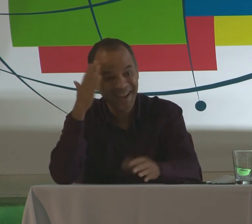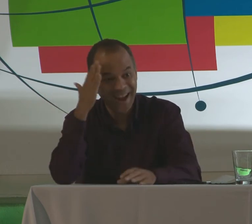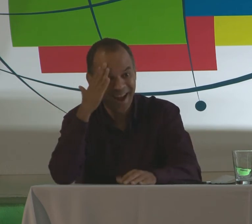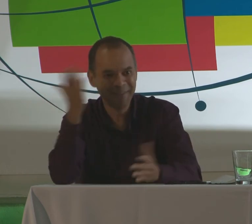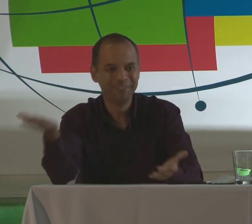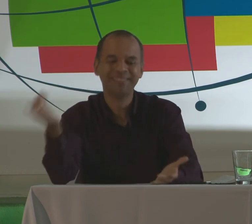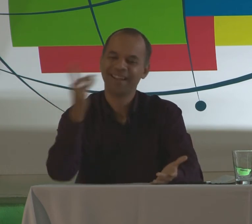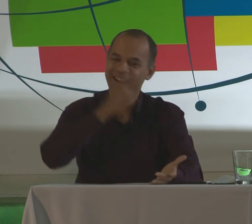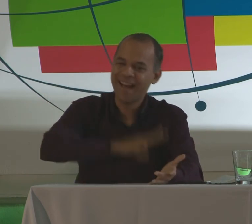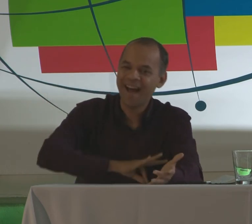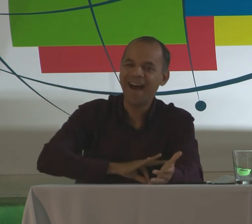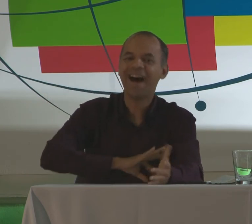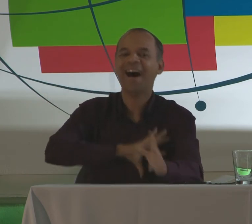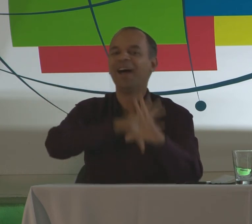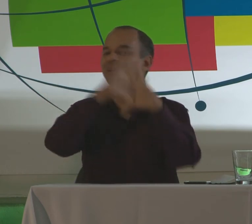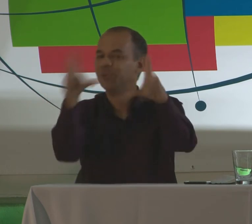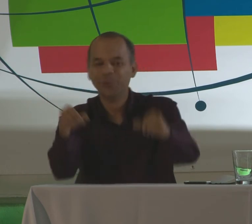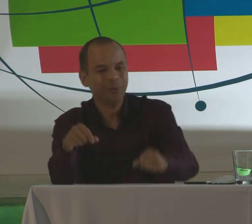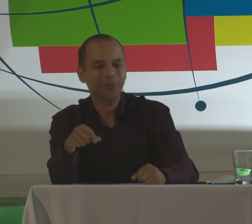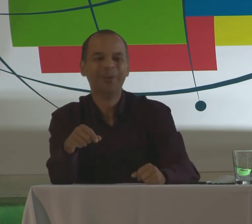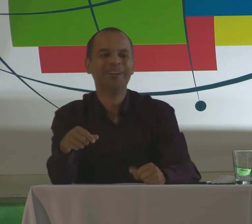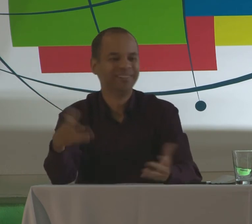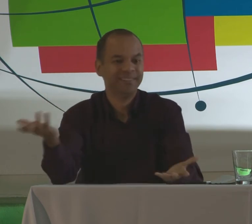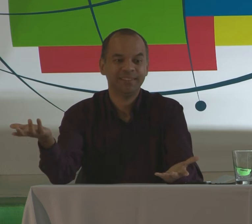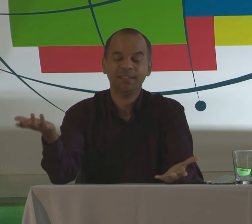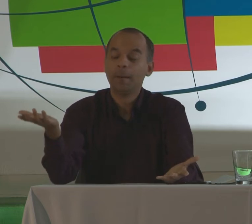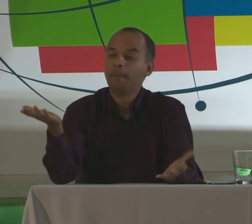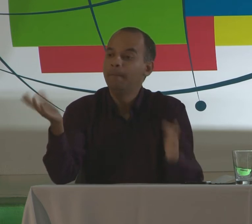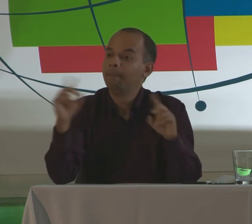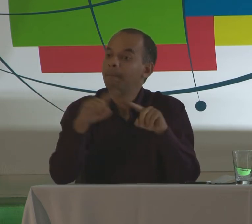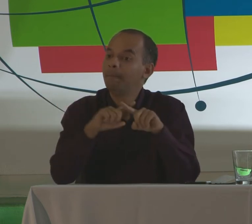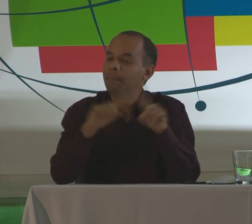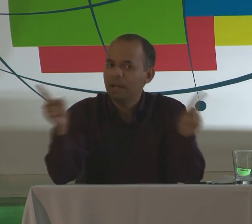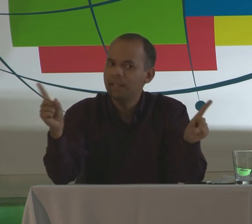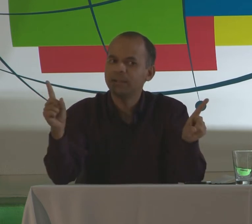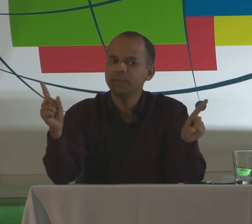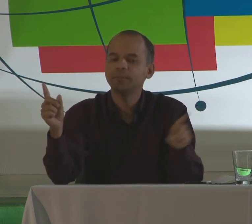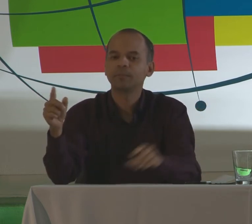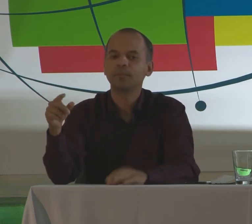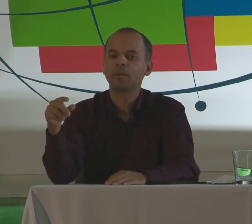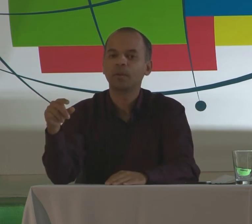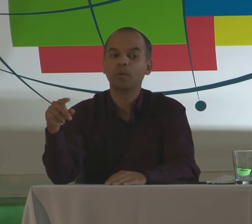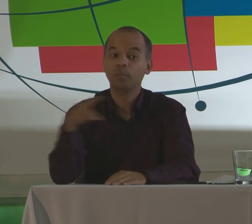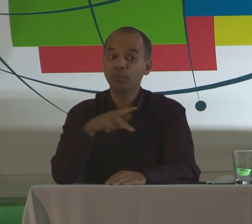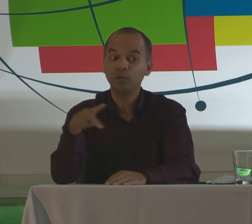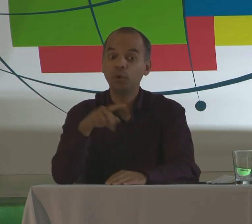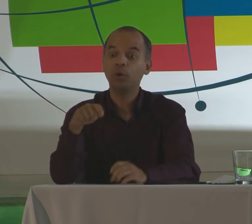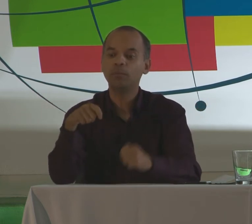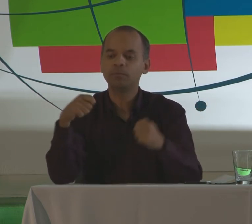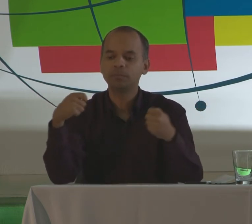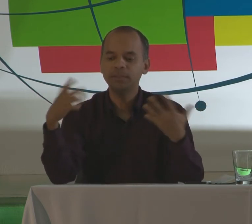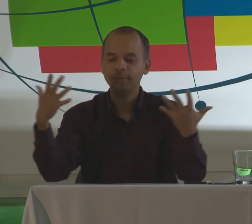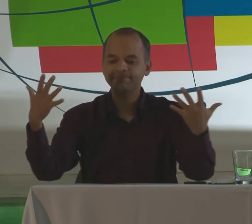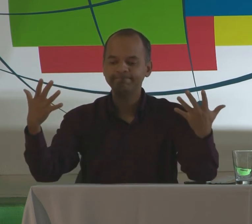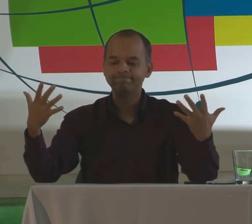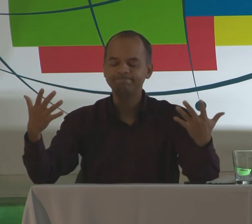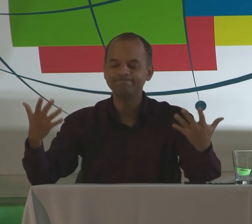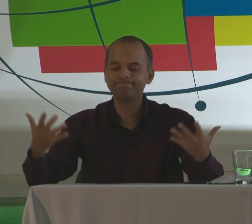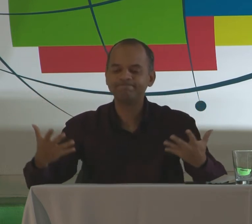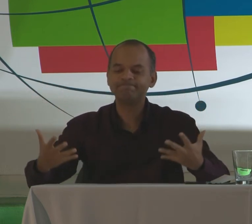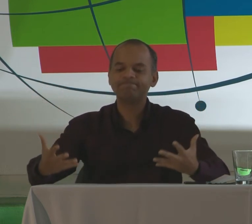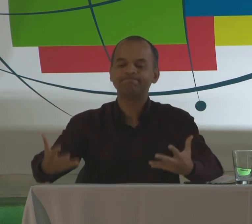coisa nesse sentido, pouco incentivo financeiro para que o professor consiga dar conta de todas essas demandas ao mesmo tempo.